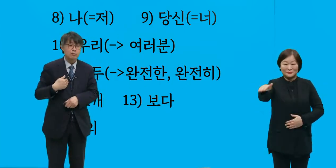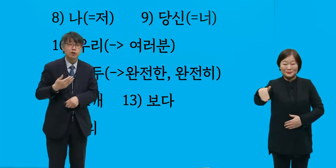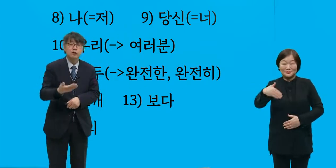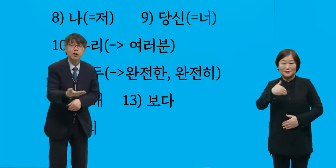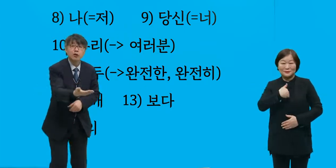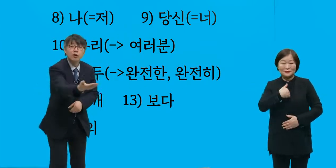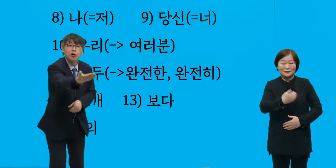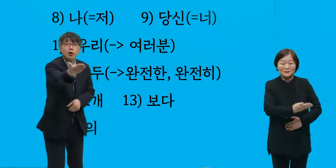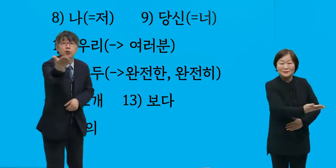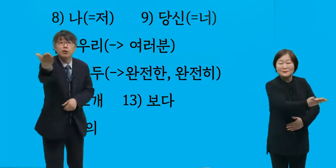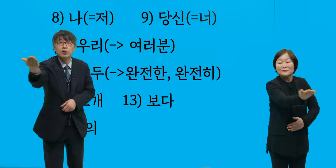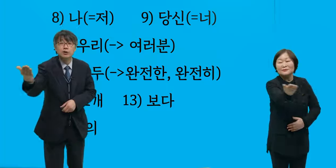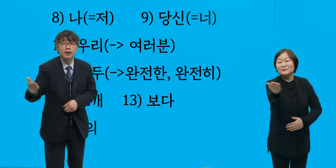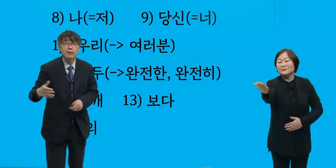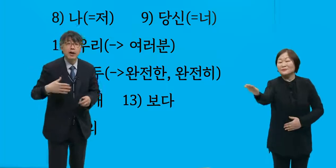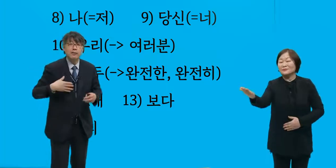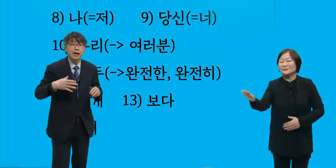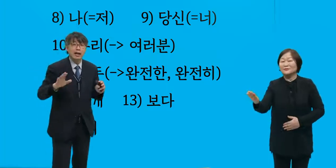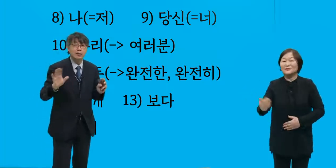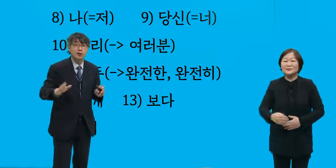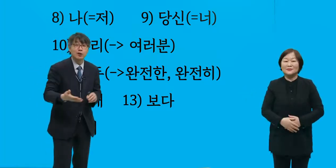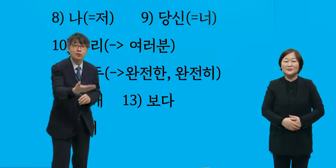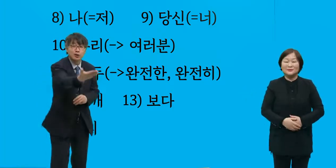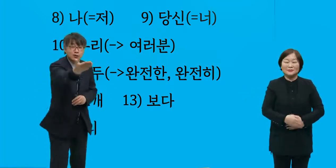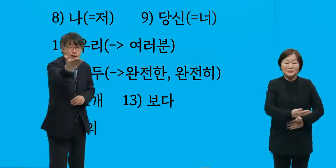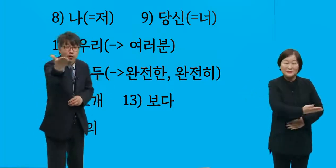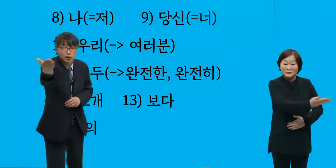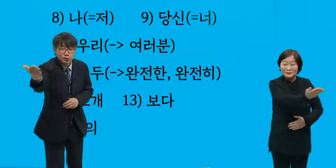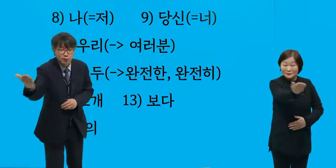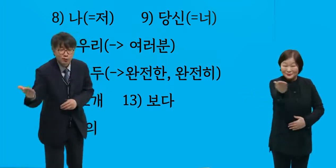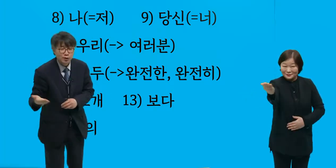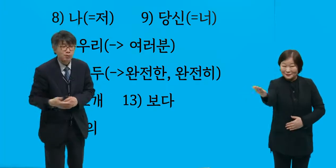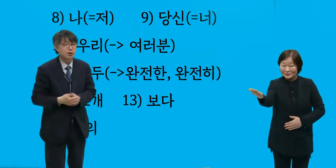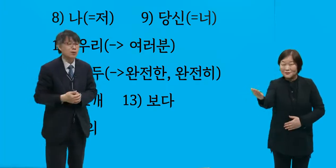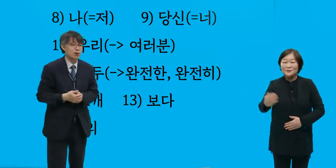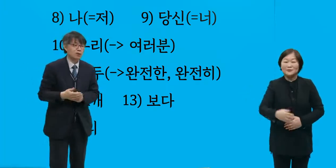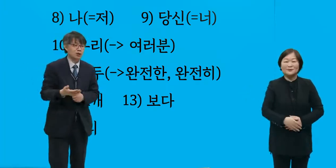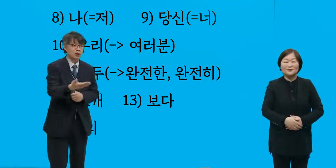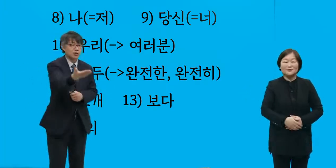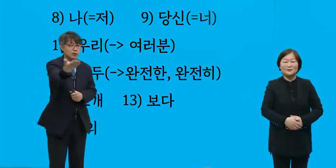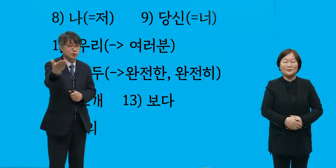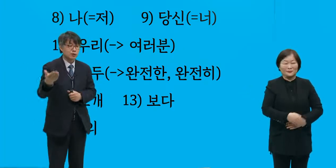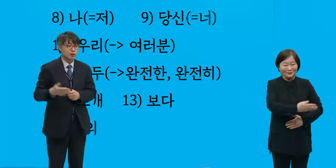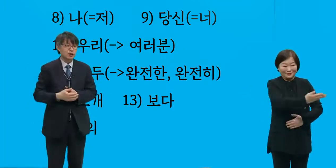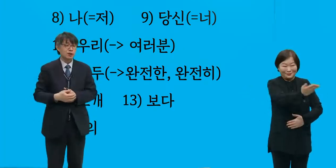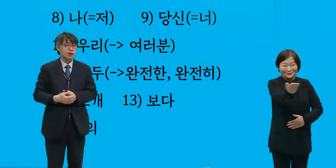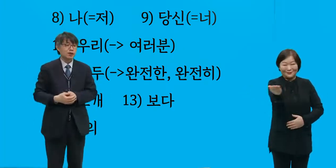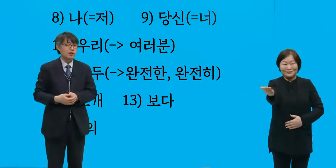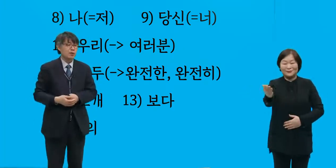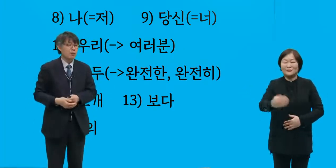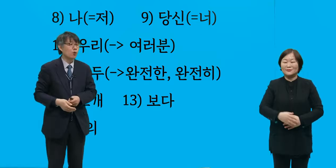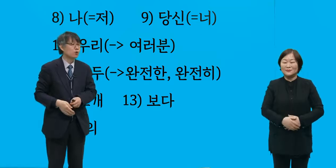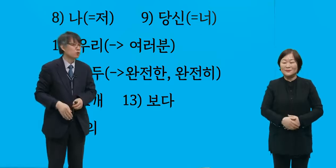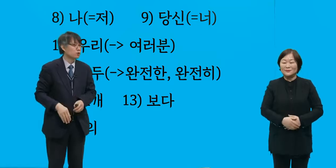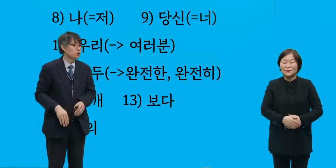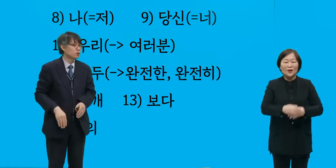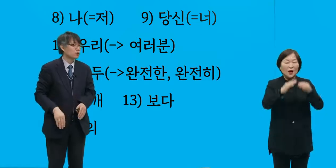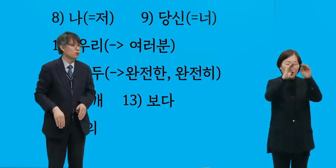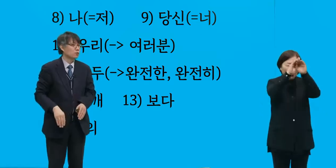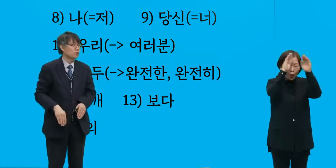여러분은 이제 난 아니고 여러분이에요. 여러분 이렇게 표현한 겁니다. 여러분. 그 다음에